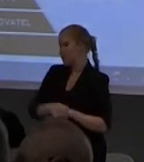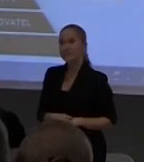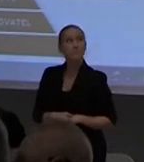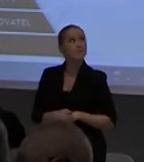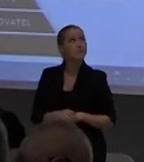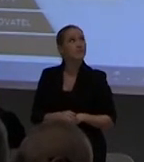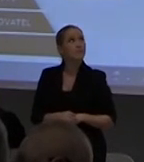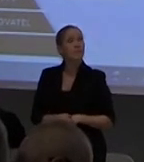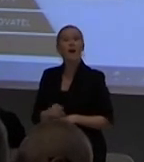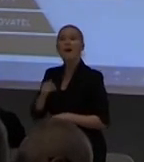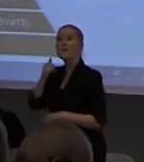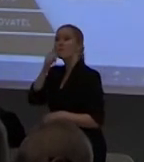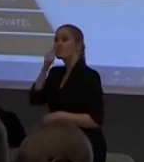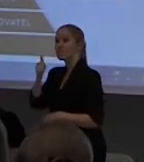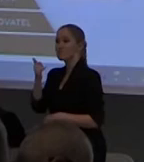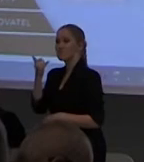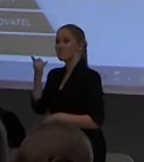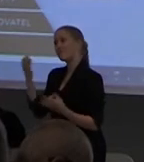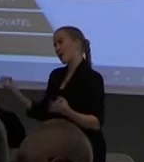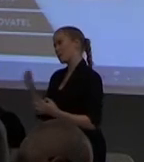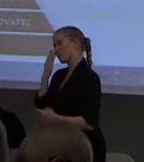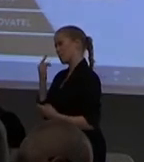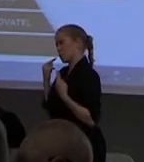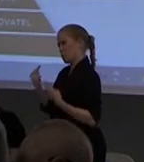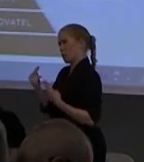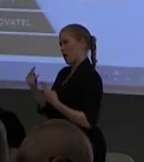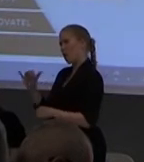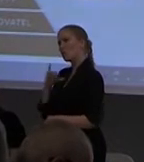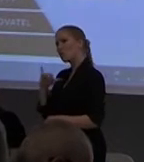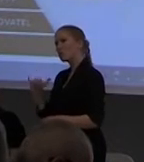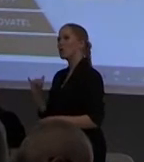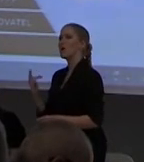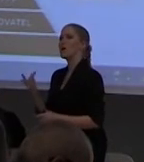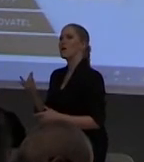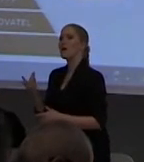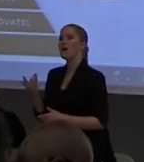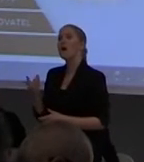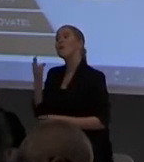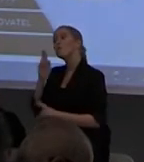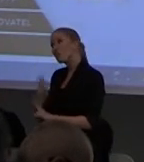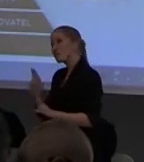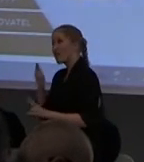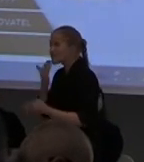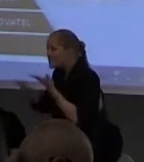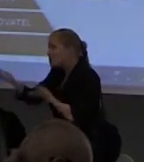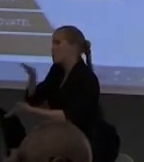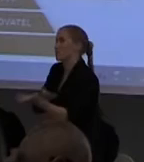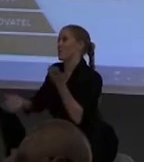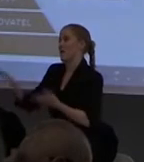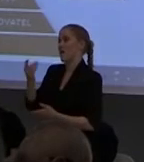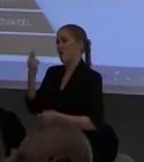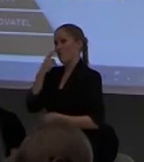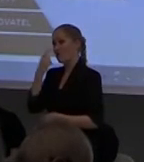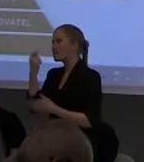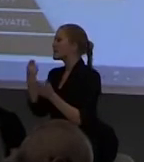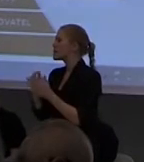vlastně zajímavý, poměrně inovativní, řekněme, může vzbudit velké vášně a diskuze, a to je takzvané